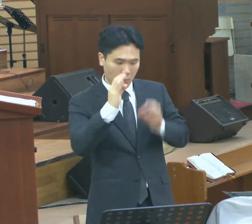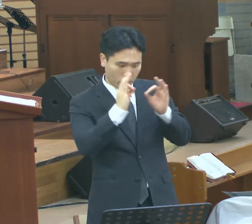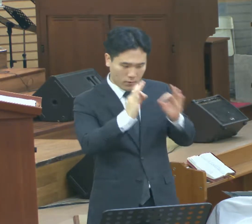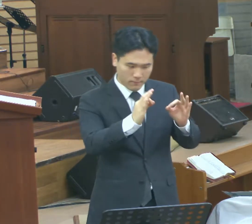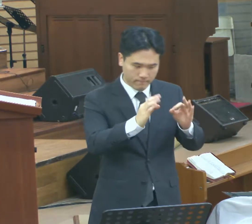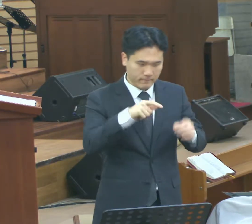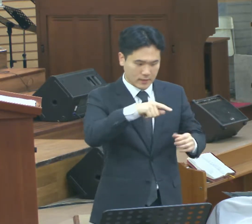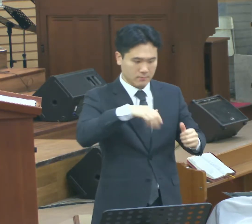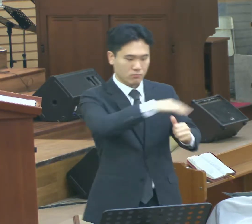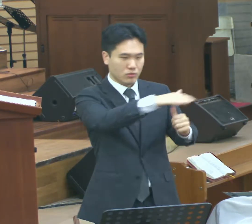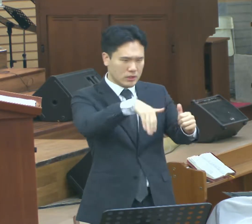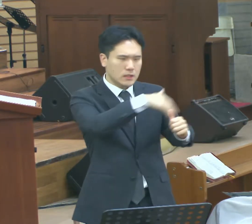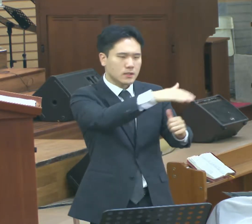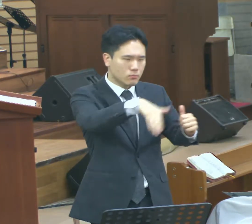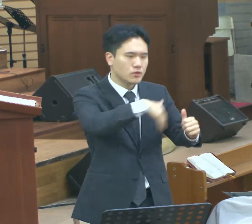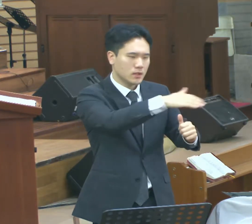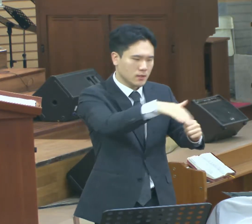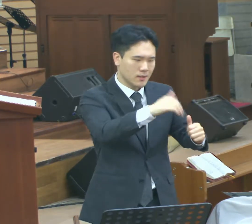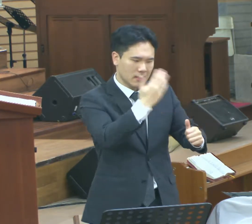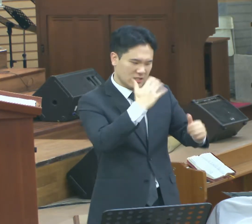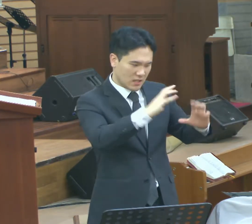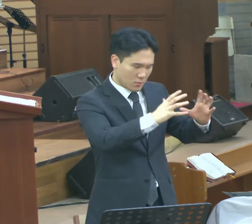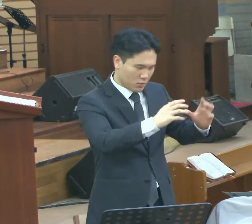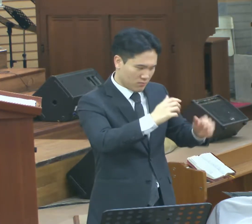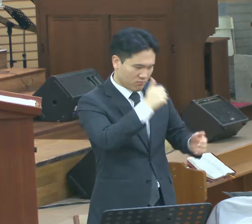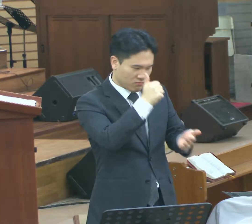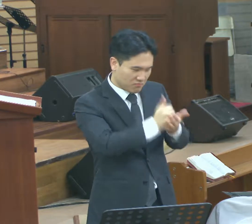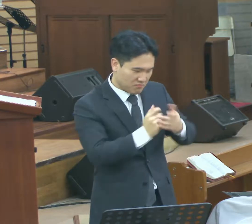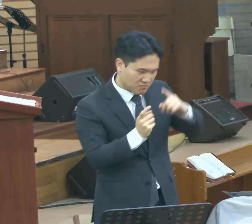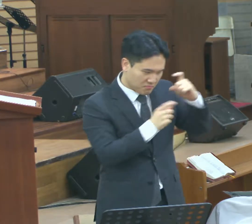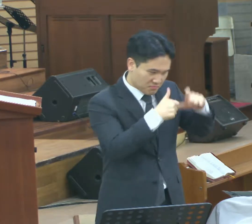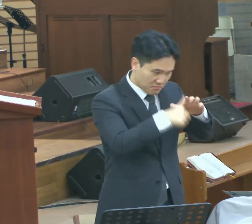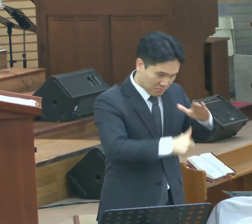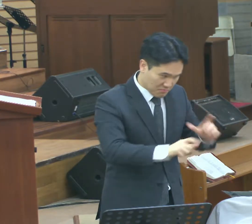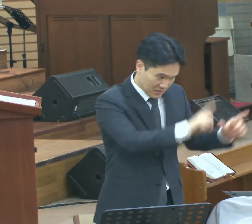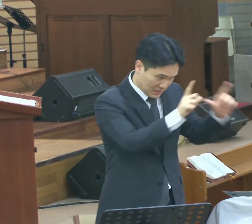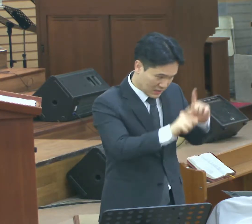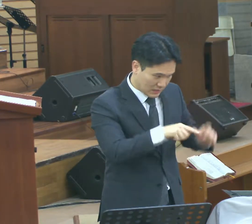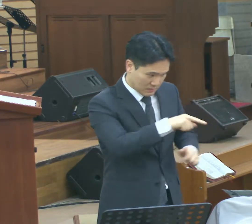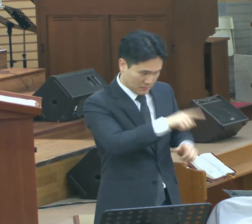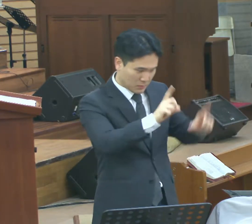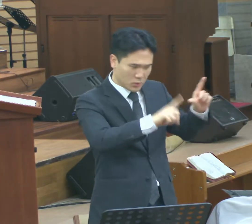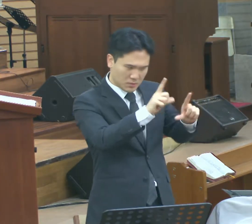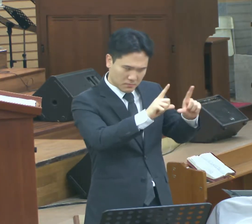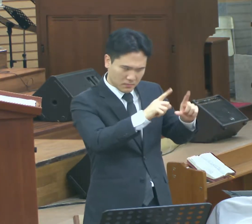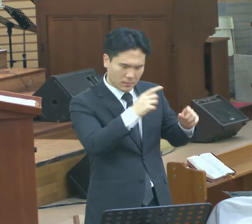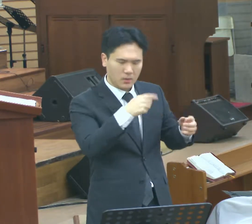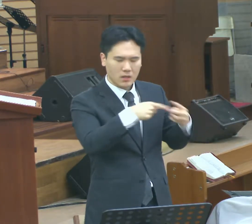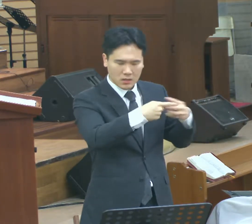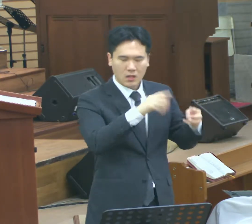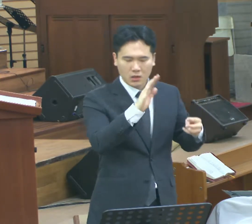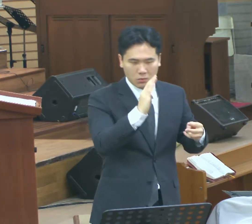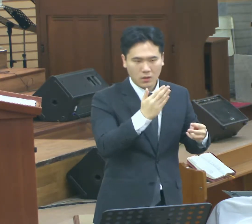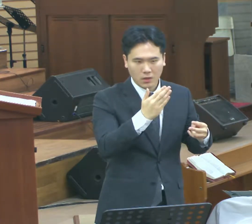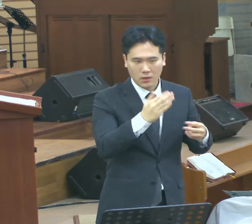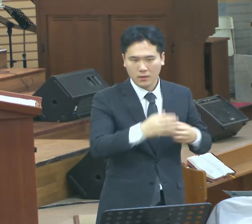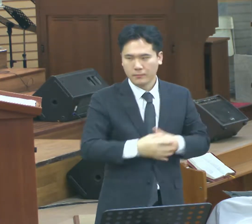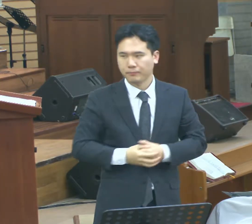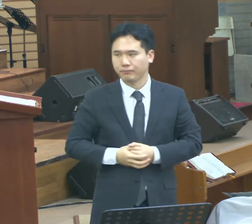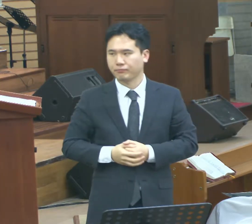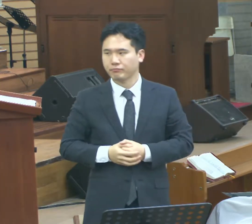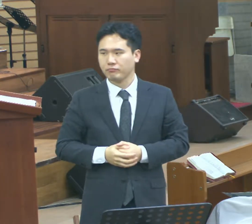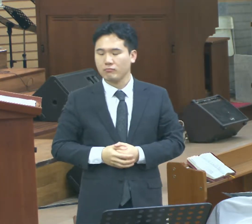96편을 쓸 때도 너무 힘든 거예요. 삶이 힘들고 어려워요. 남의 나라에 와서 살아야 되니까. 그런데 이 시인은 믿음이